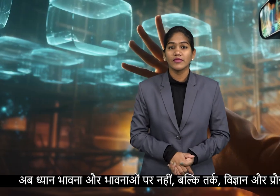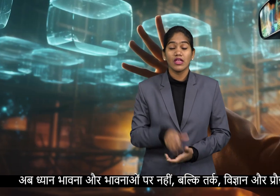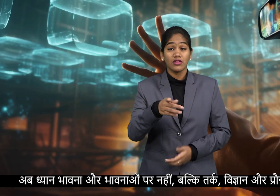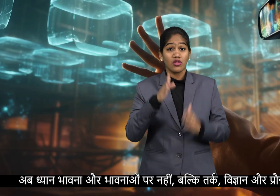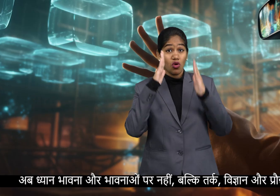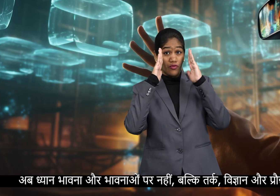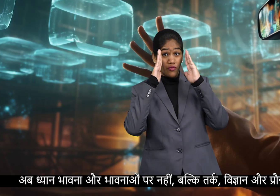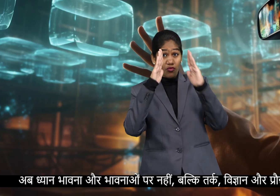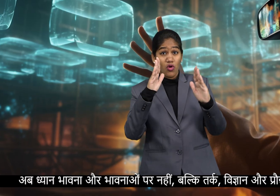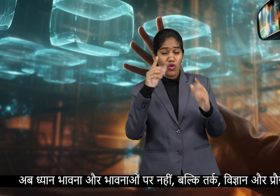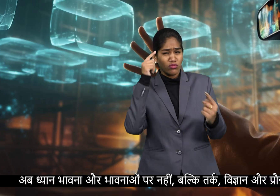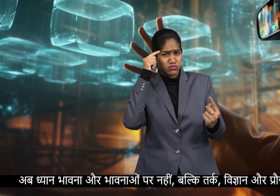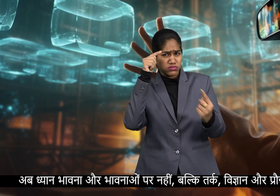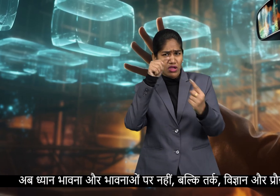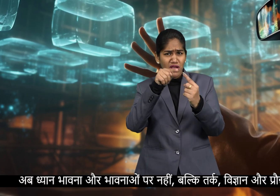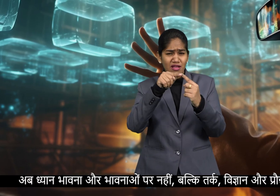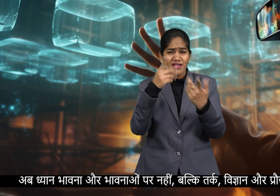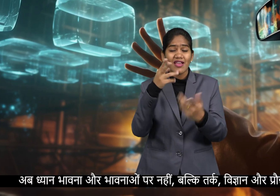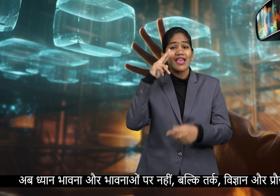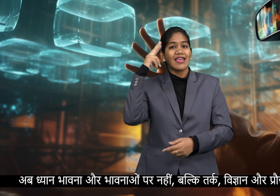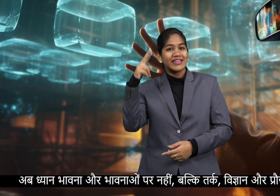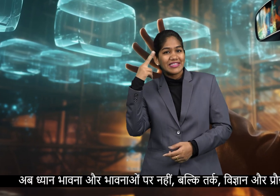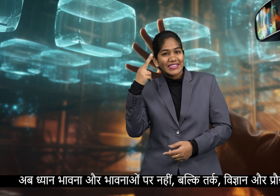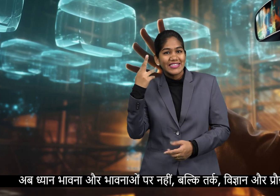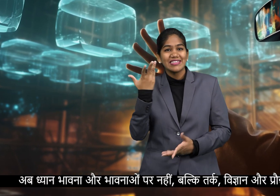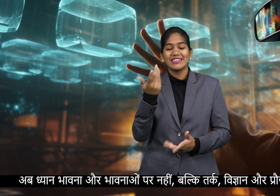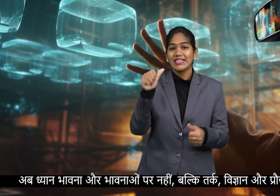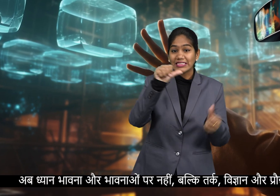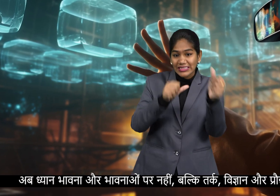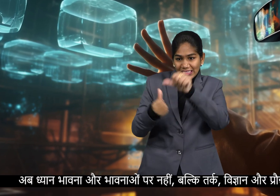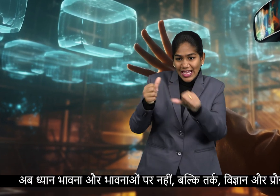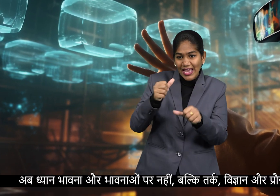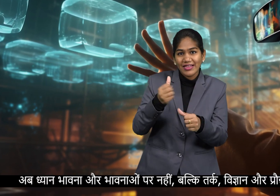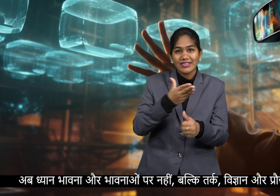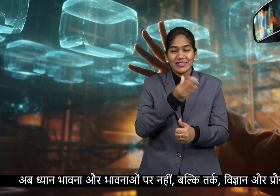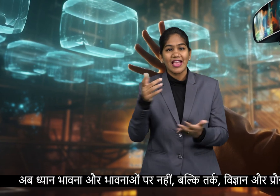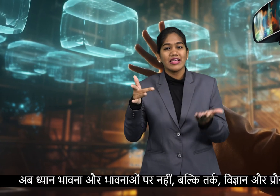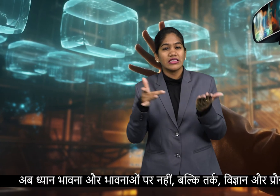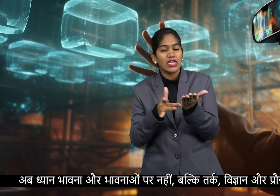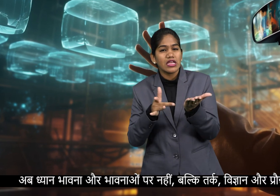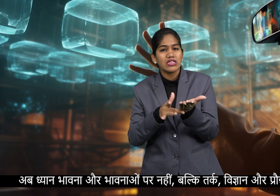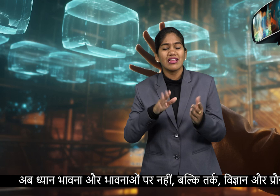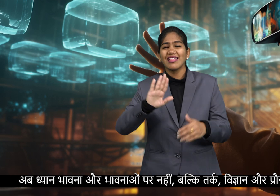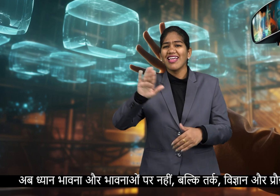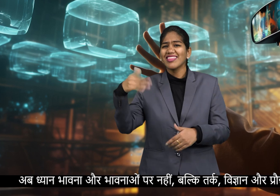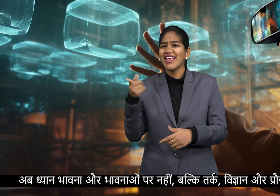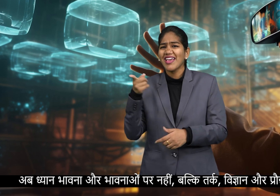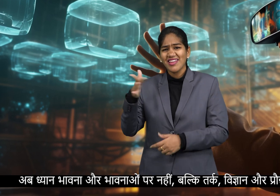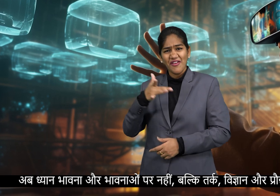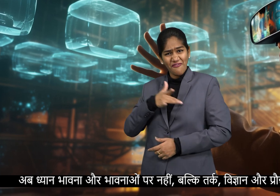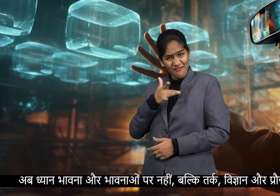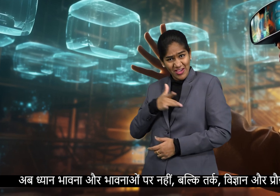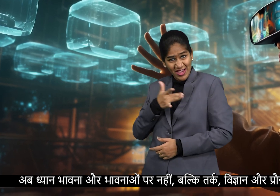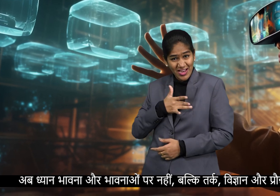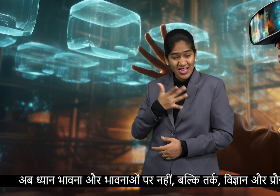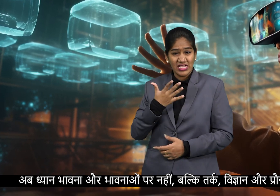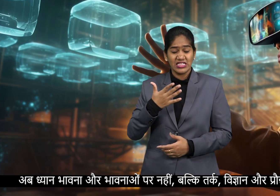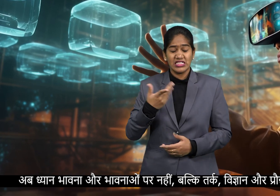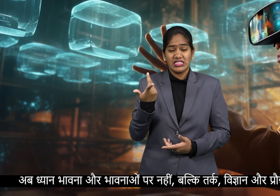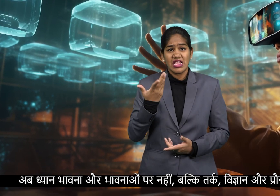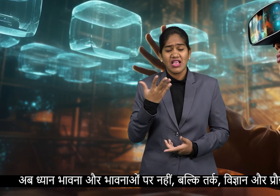अब ध्यान भावना और भावनाओं पर नहीं, बल्कि तर्क, विज्ञान